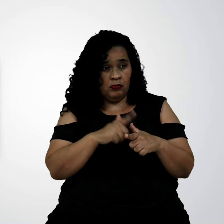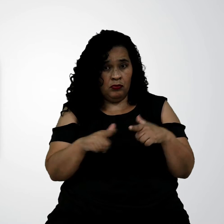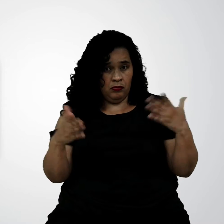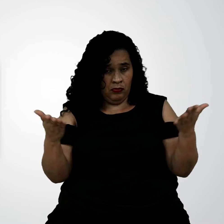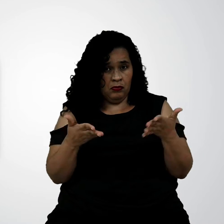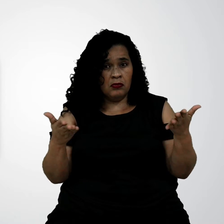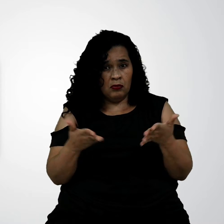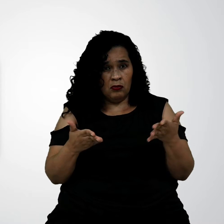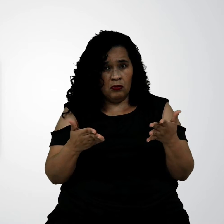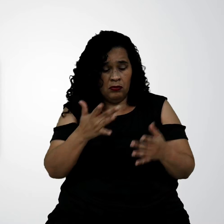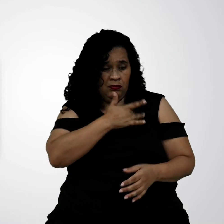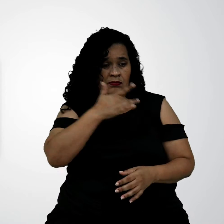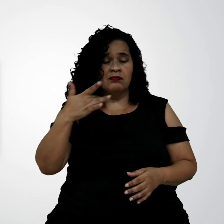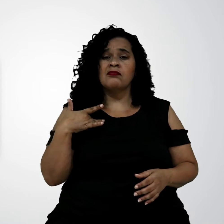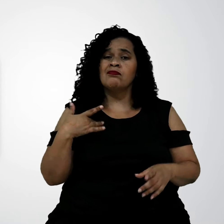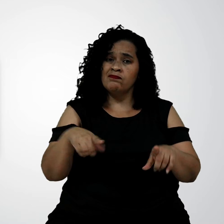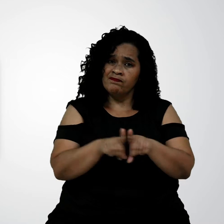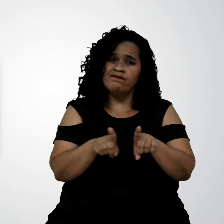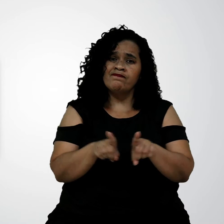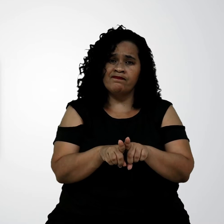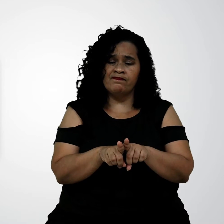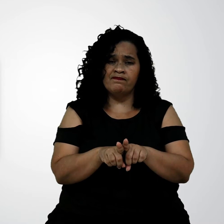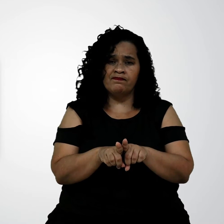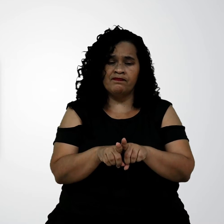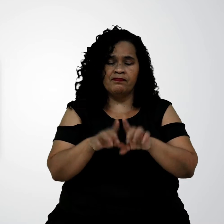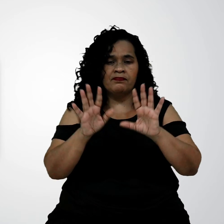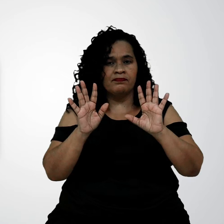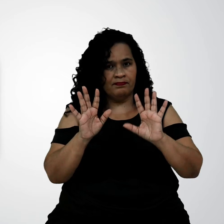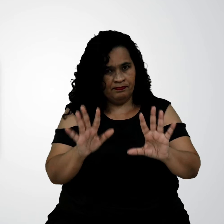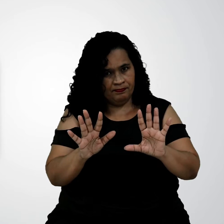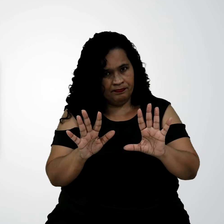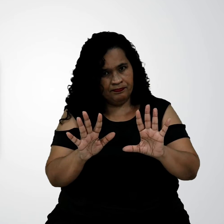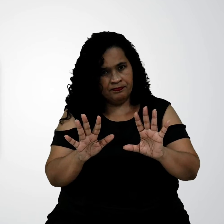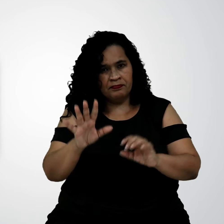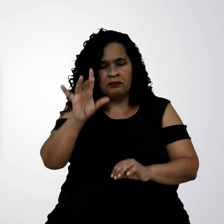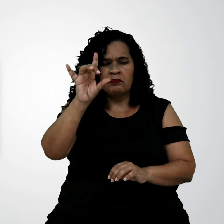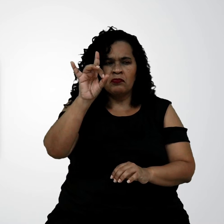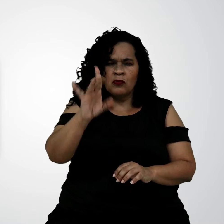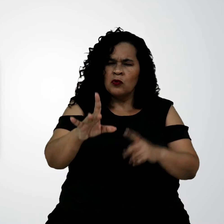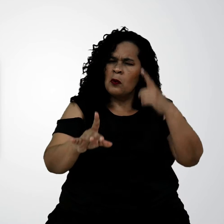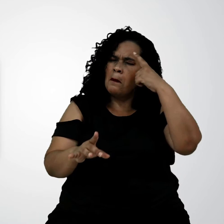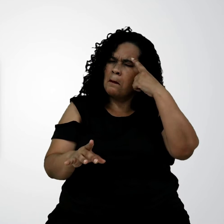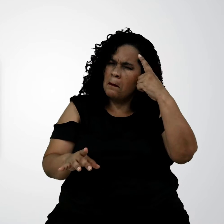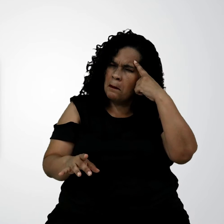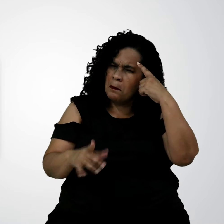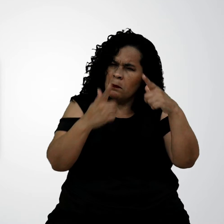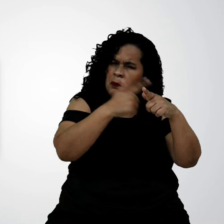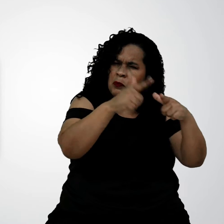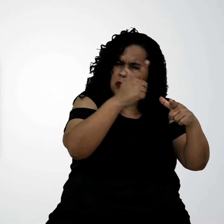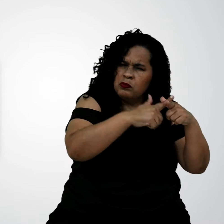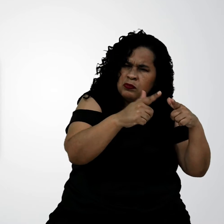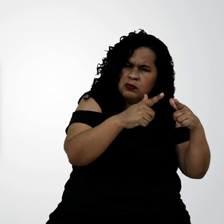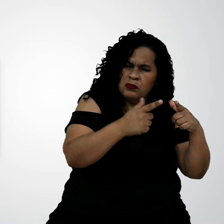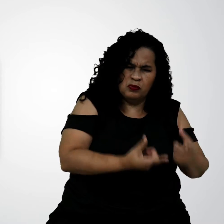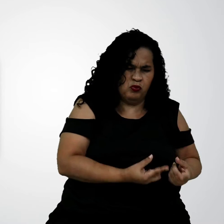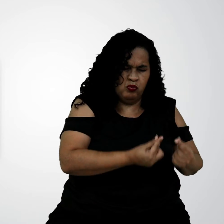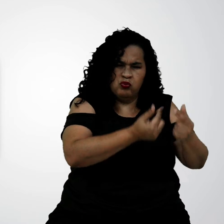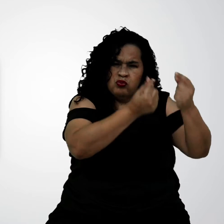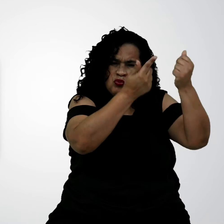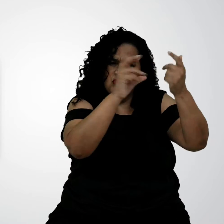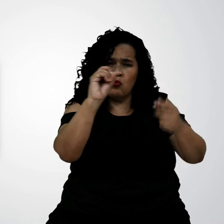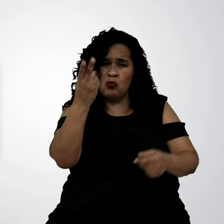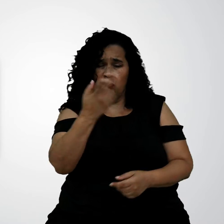de saúde. Mas, se fosse apenas os problemas financeiros, problemas de saúde que nos afetam, tudo